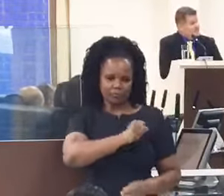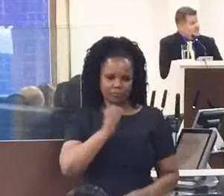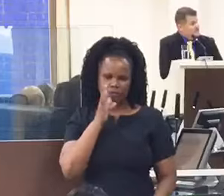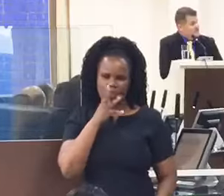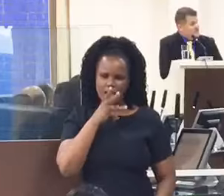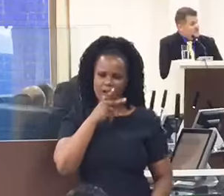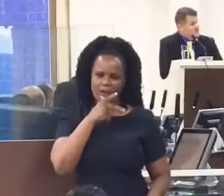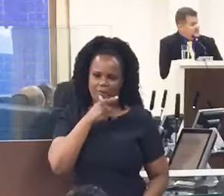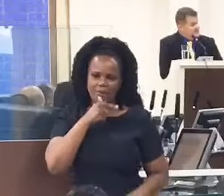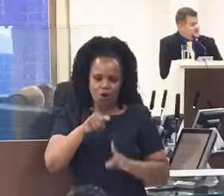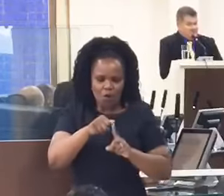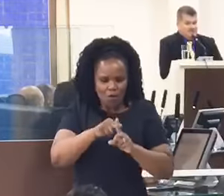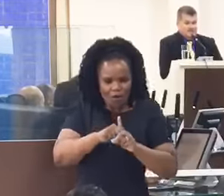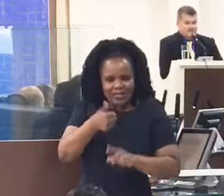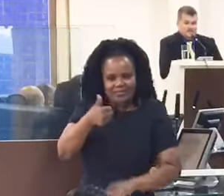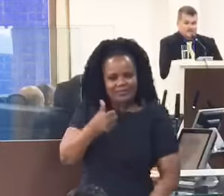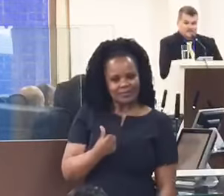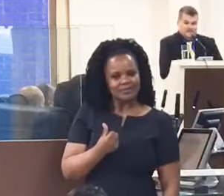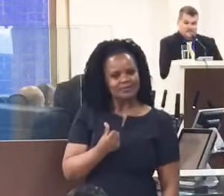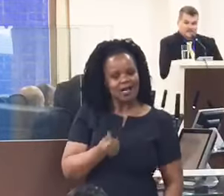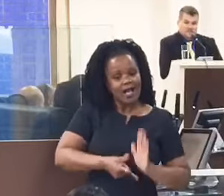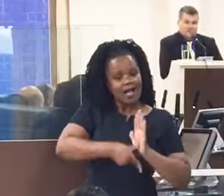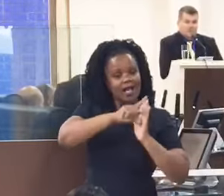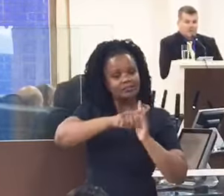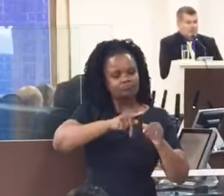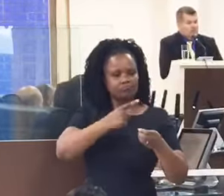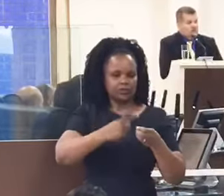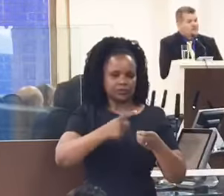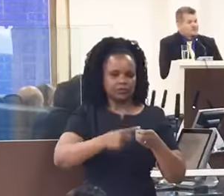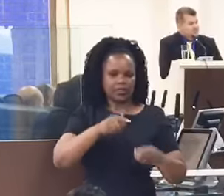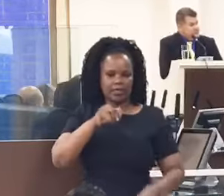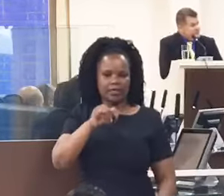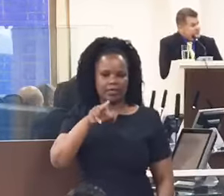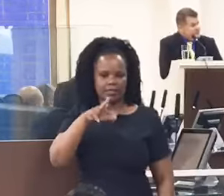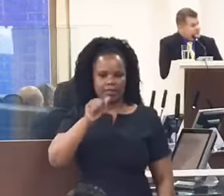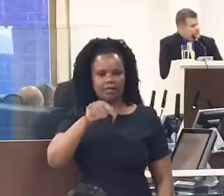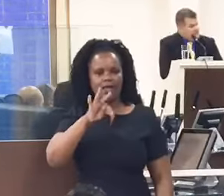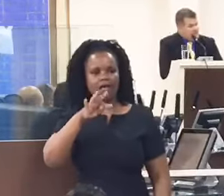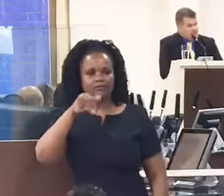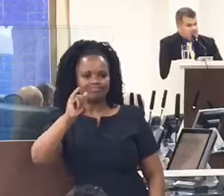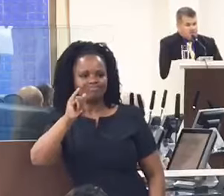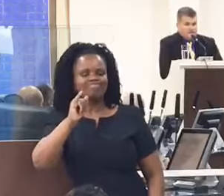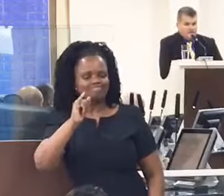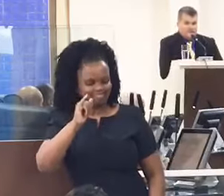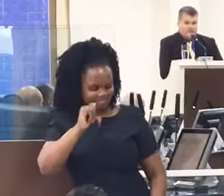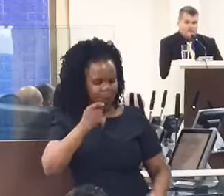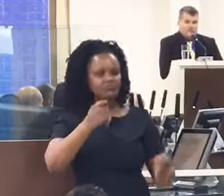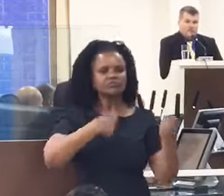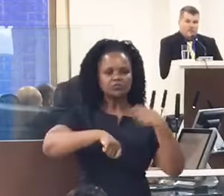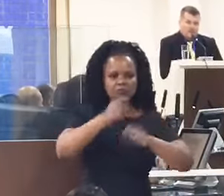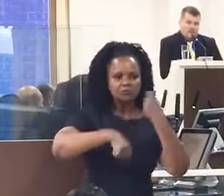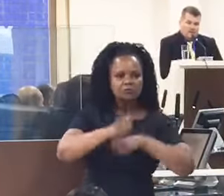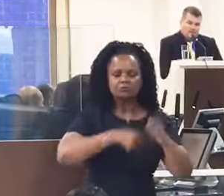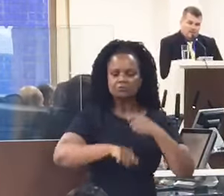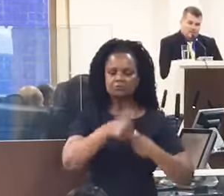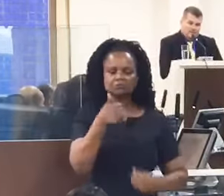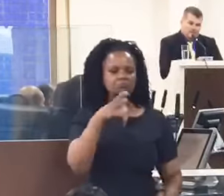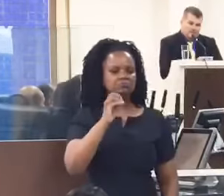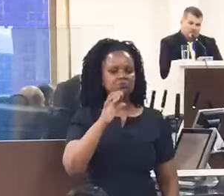de Irati, que foi 24 meses, nós conseguimos em 16 meses, recursos 100% do município,